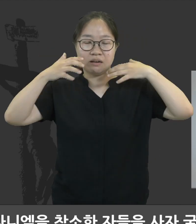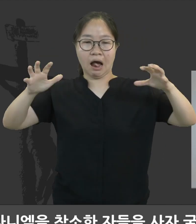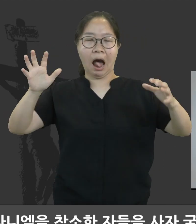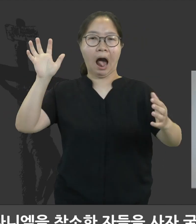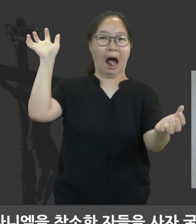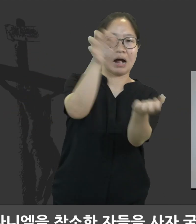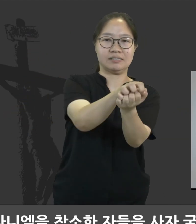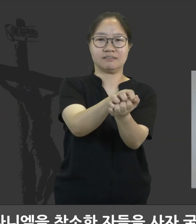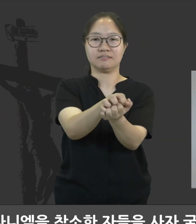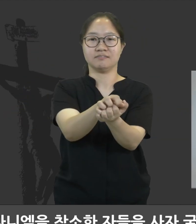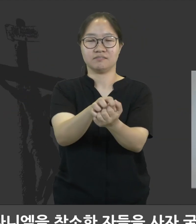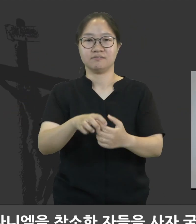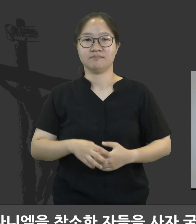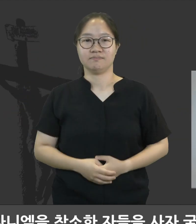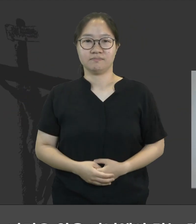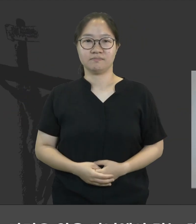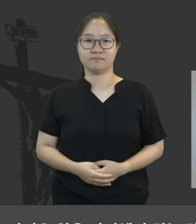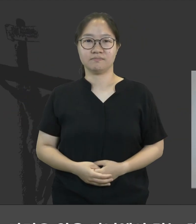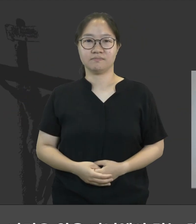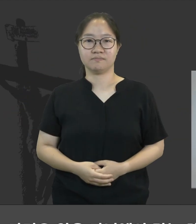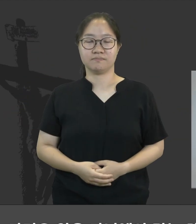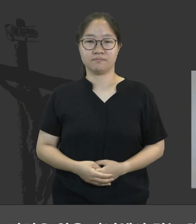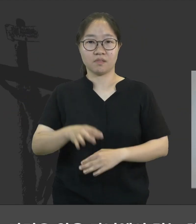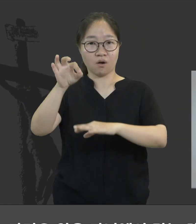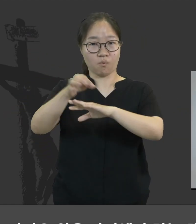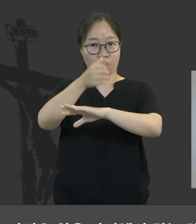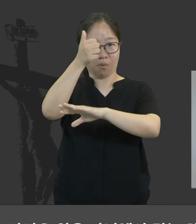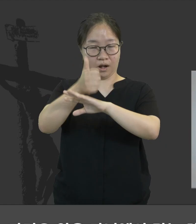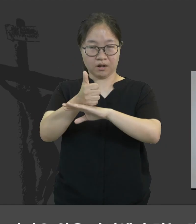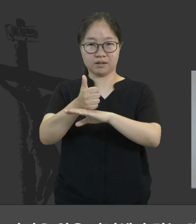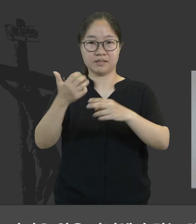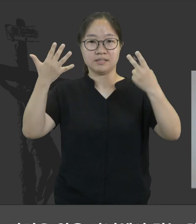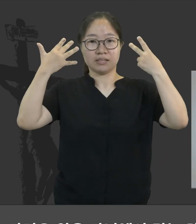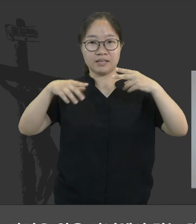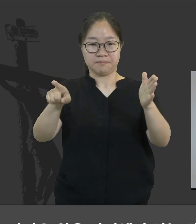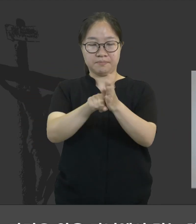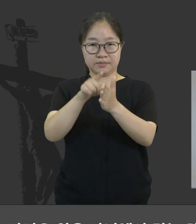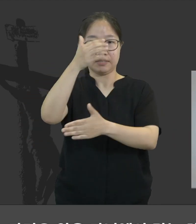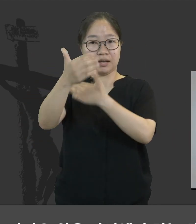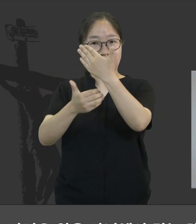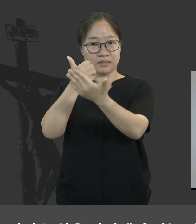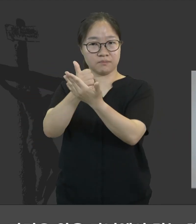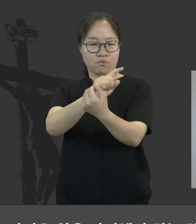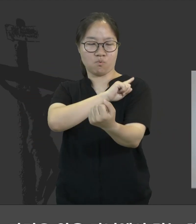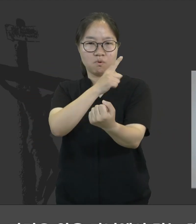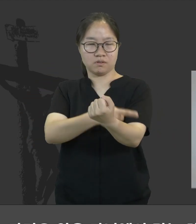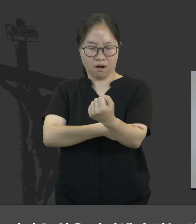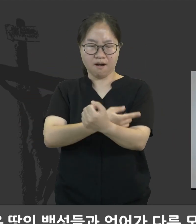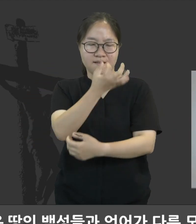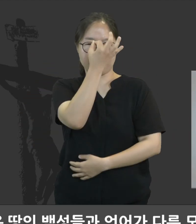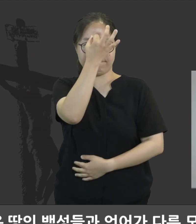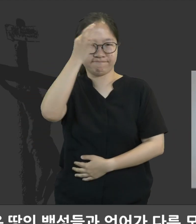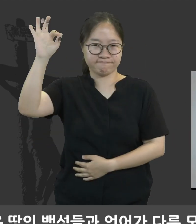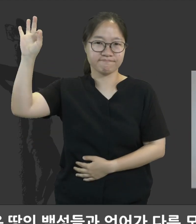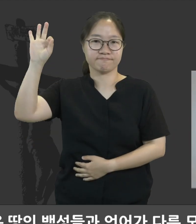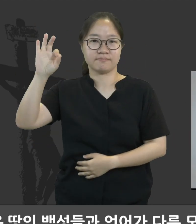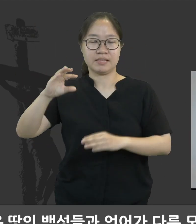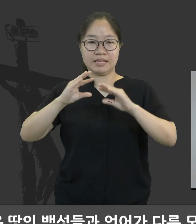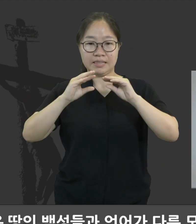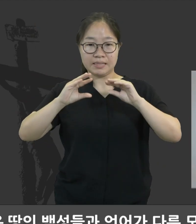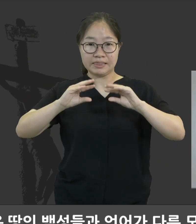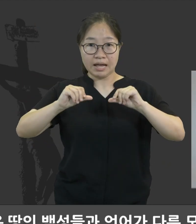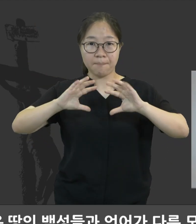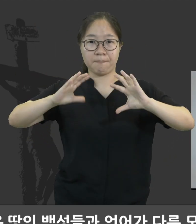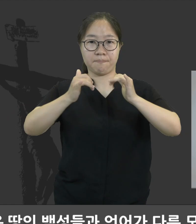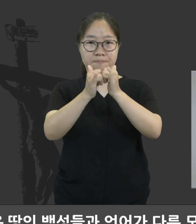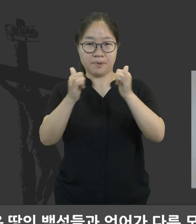맙니다. 다리오 왕은 다니엘이 믿는 하나님의 권능을 인정하며 온 땅의 백성들과 언어가